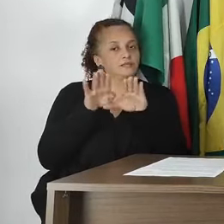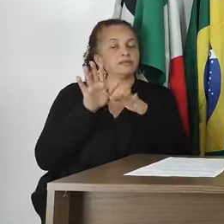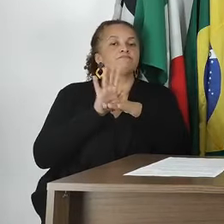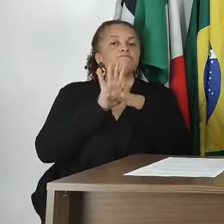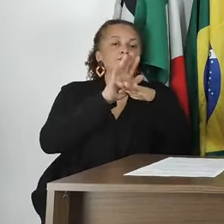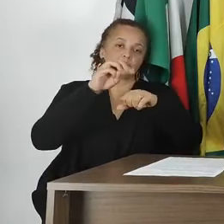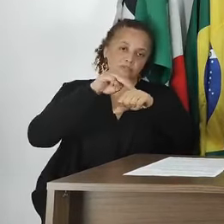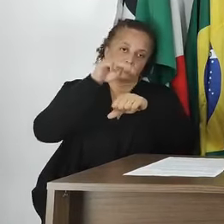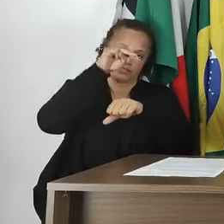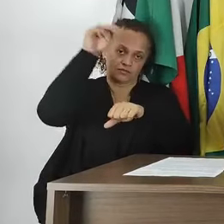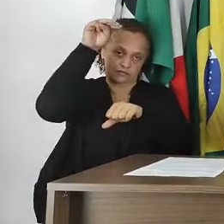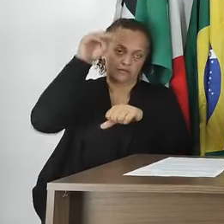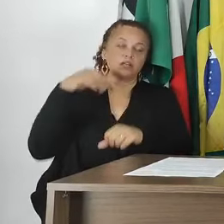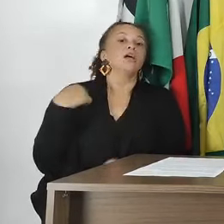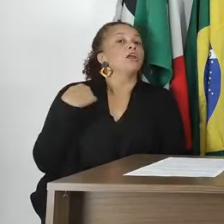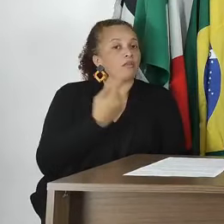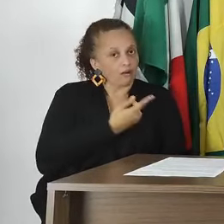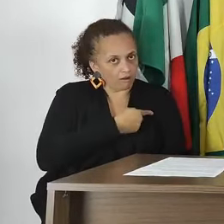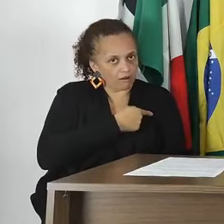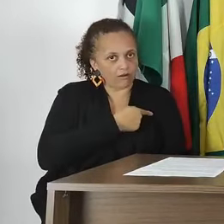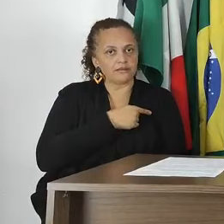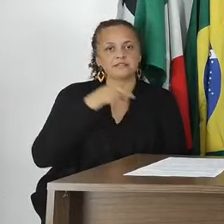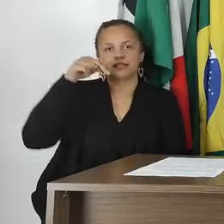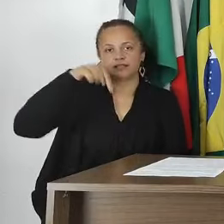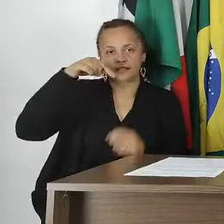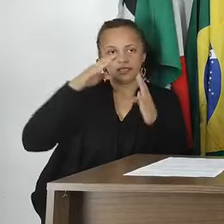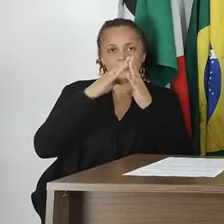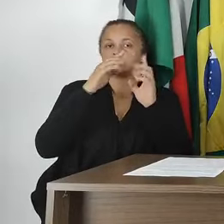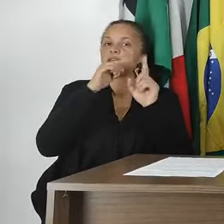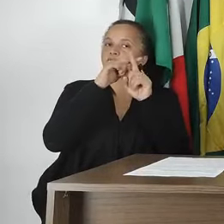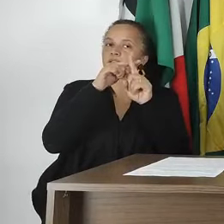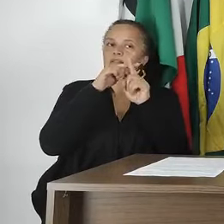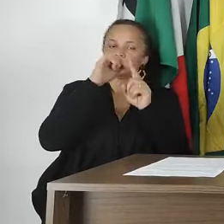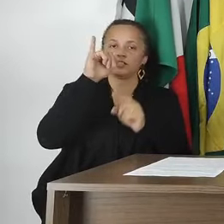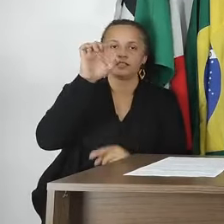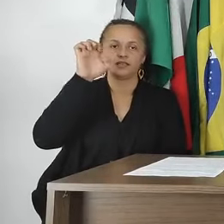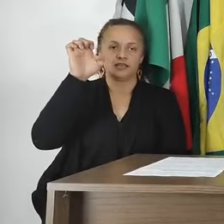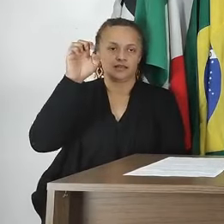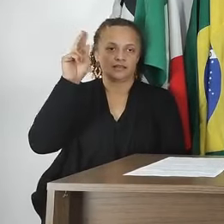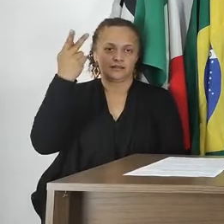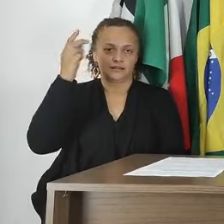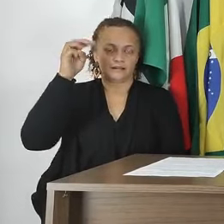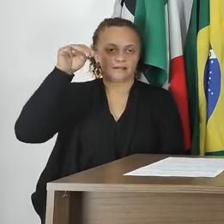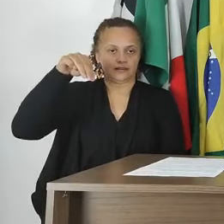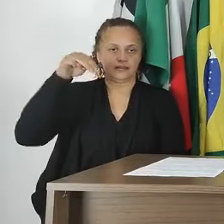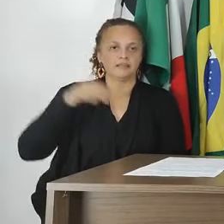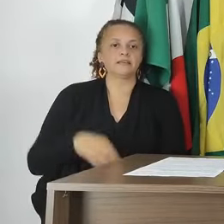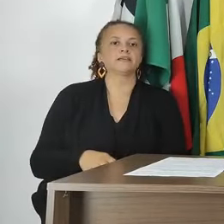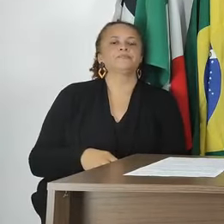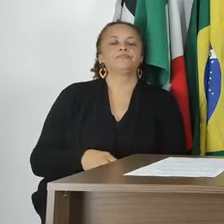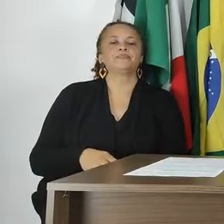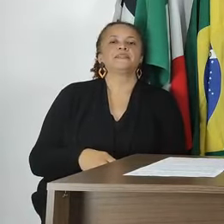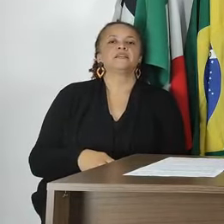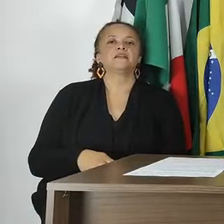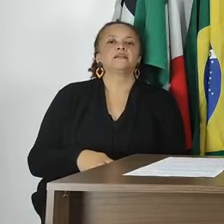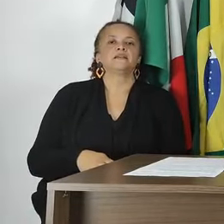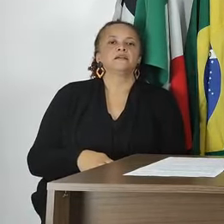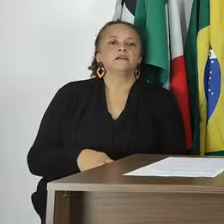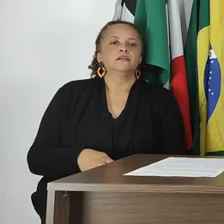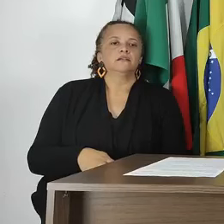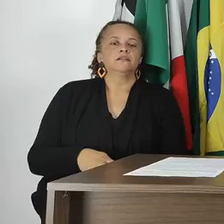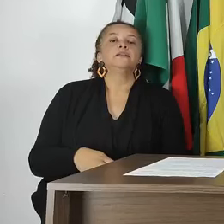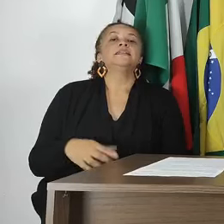Maria, nós temos ultimamente, desde o princípio, perdão a palavra, desde o princípio,